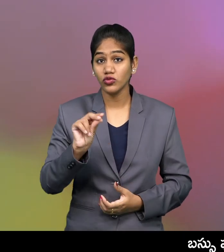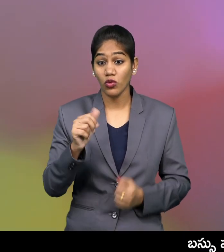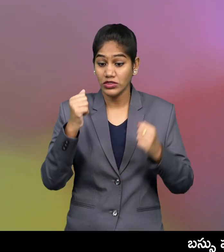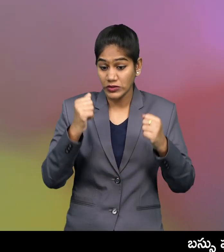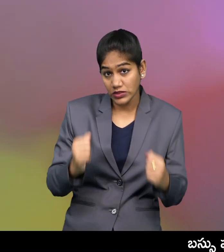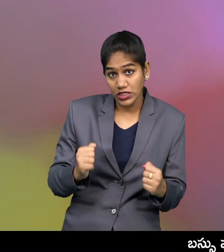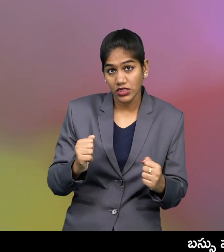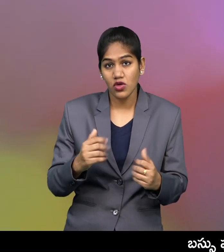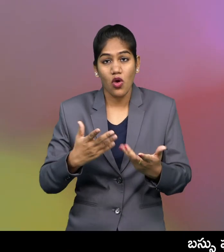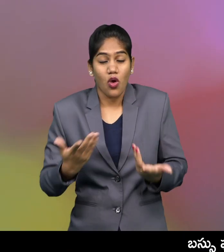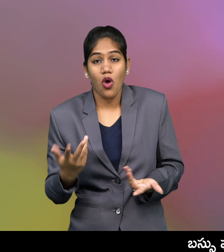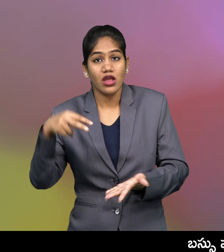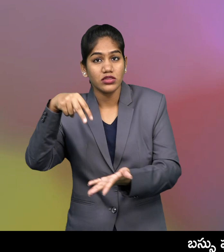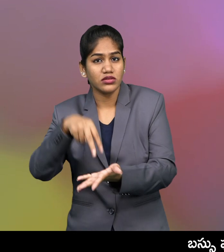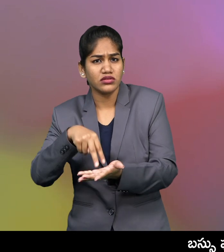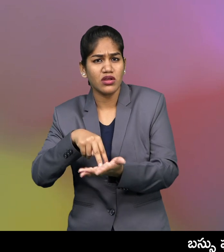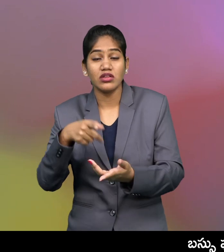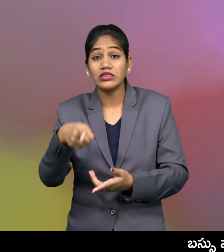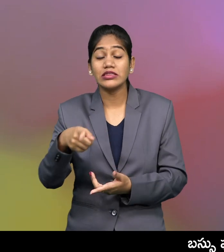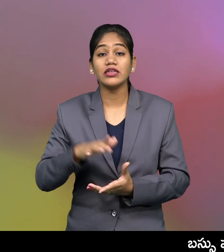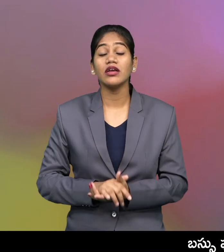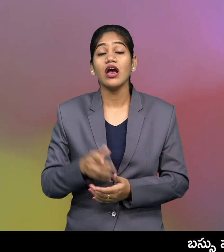ఫుట్బోర్డుపై కూర్చోవద్దు లేదా నిలబడవద్దు.